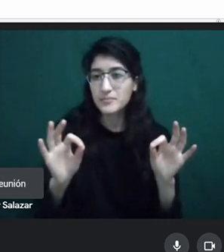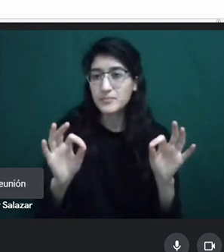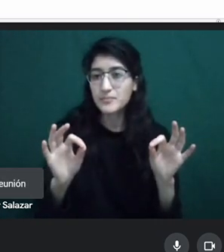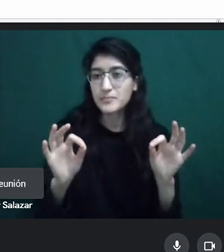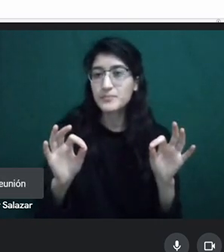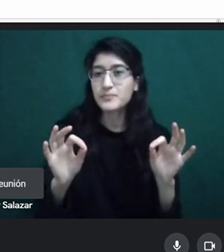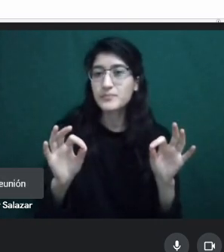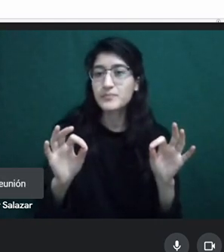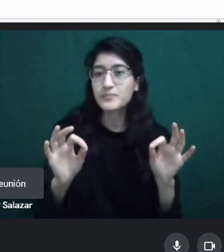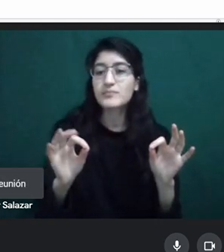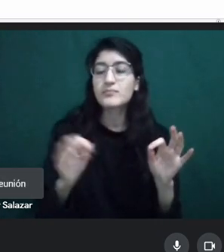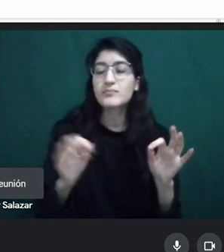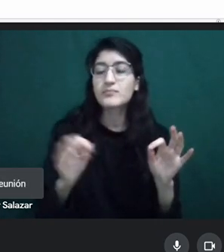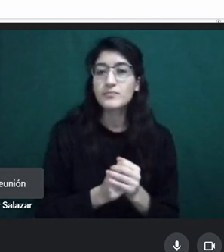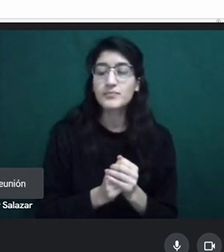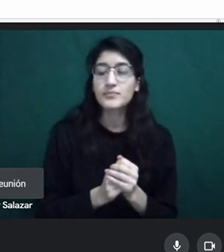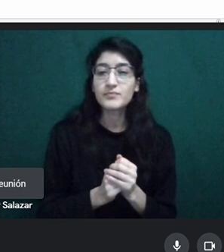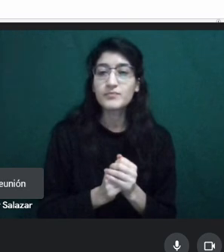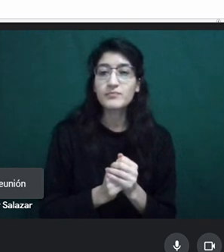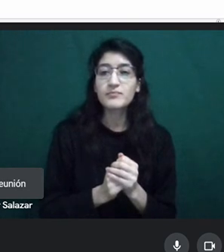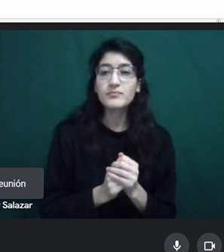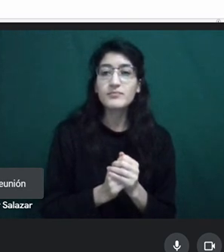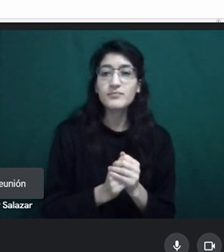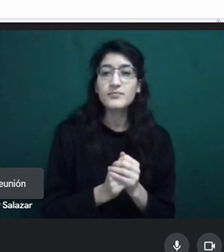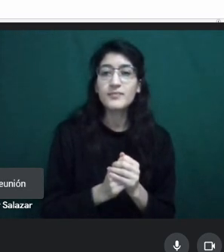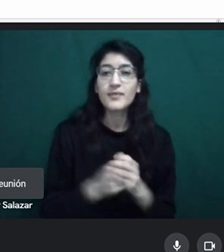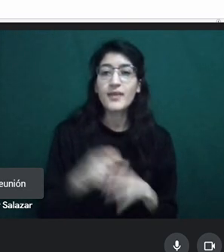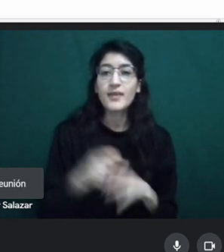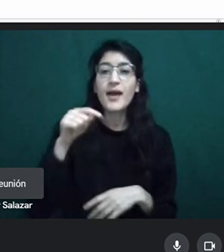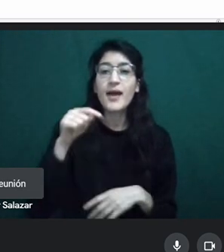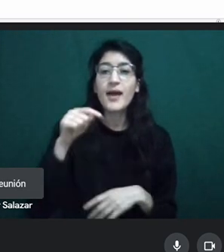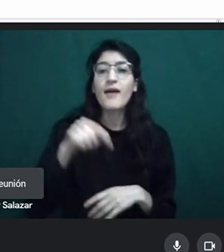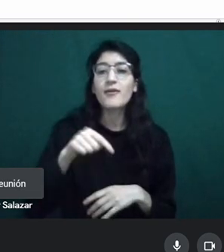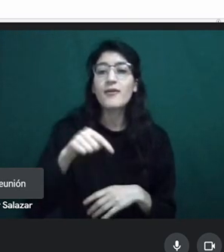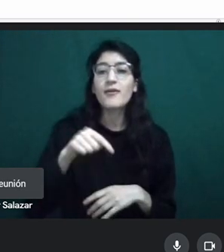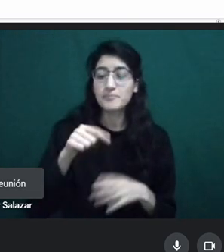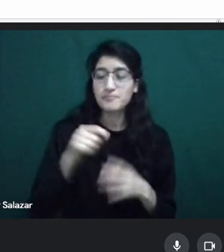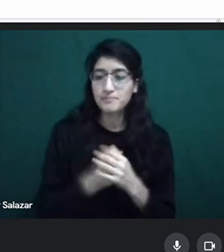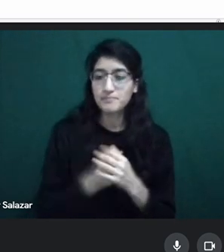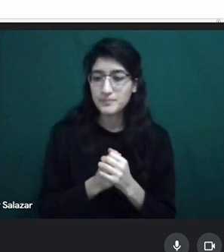¿sí? Ahora, si yo tuviese countries